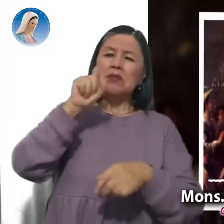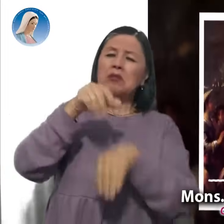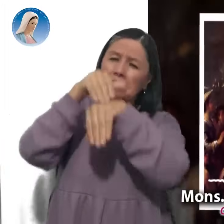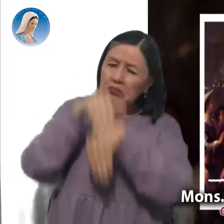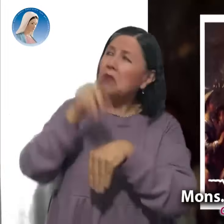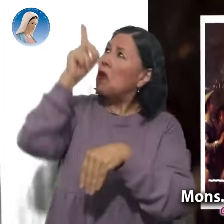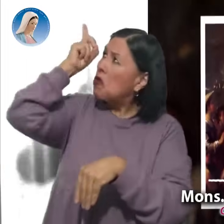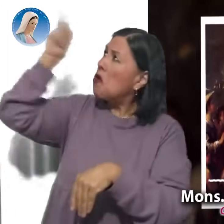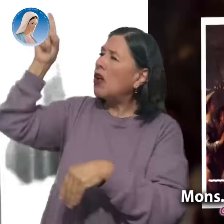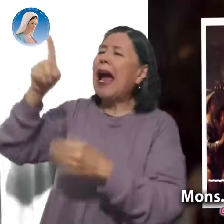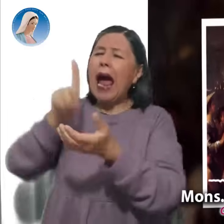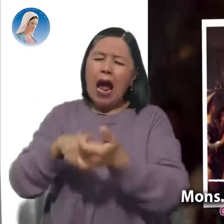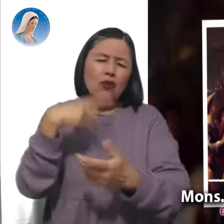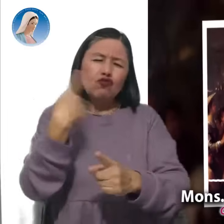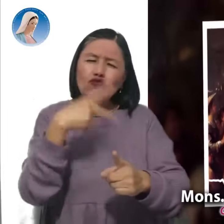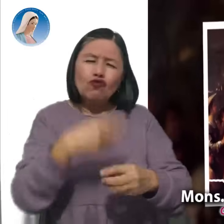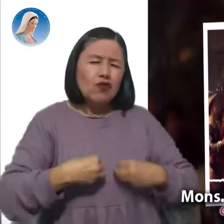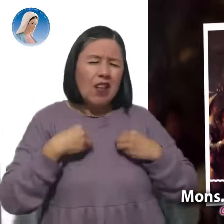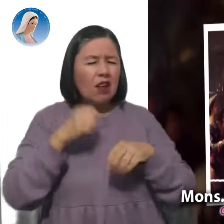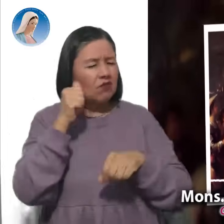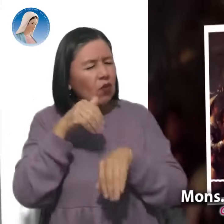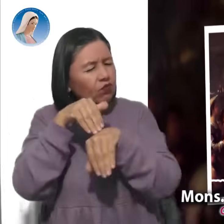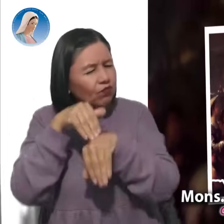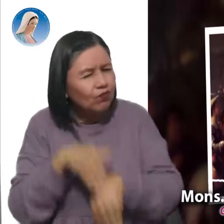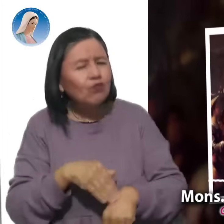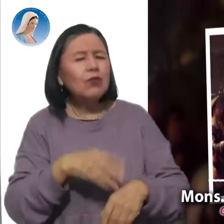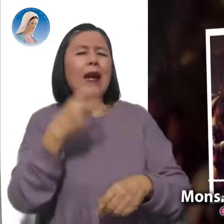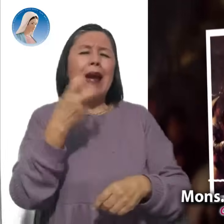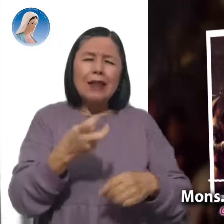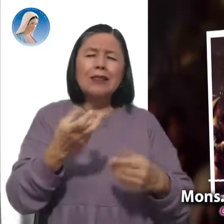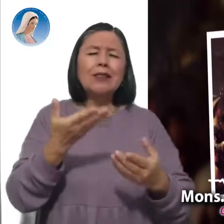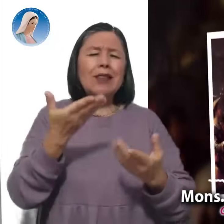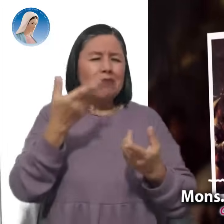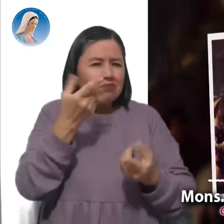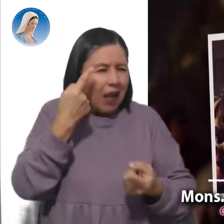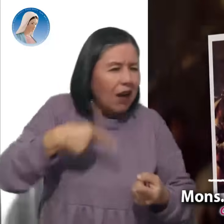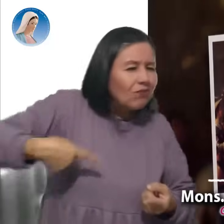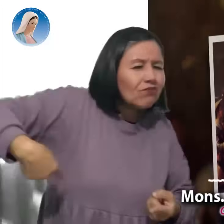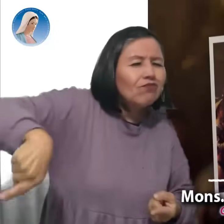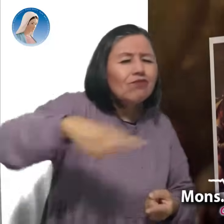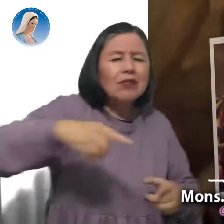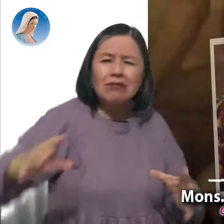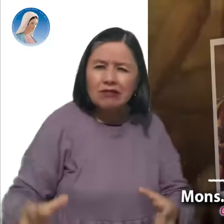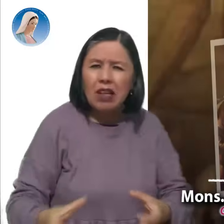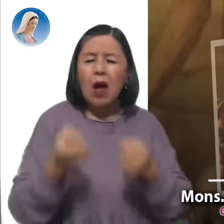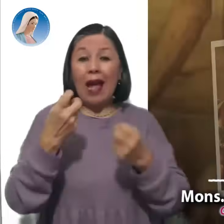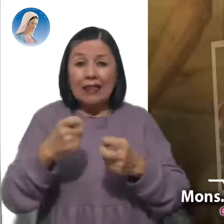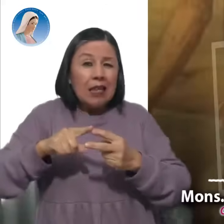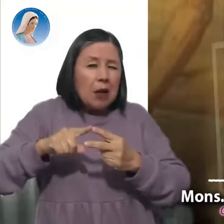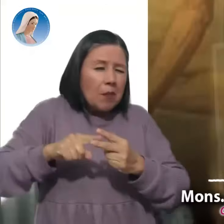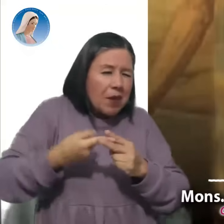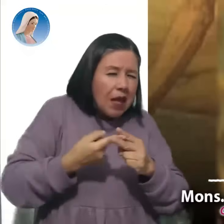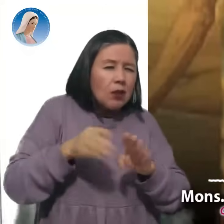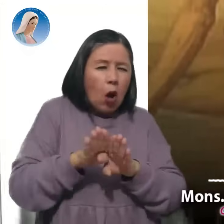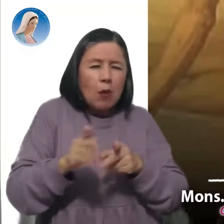con una vida de obediencia. Un Mesías que realiza la salvación y que da comienzo